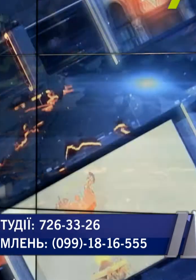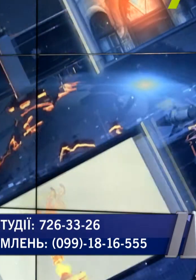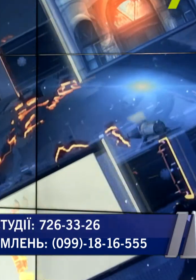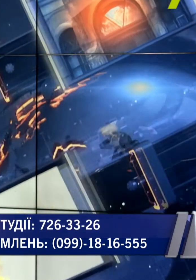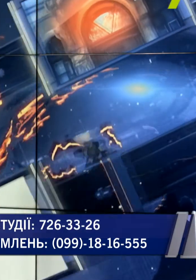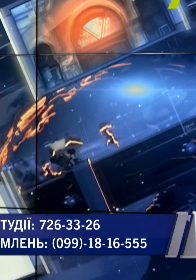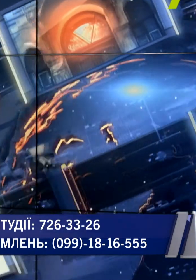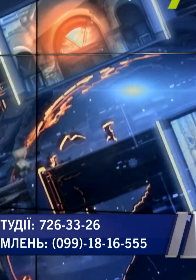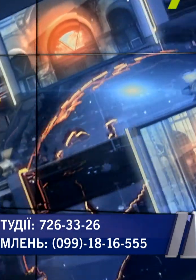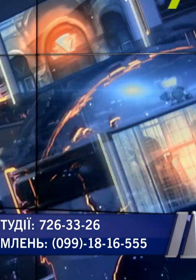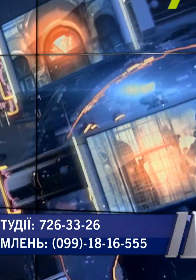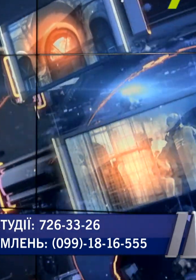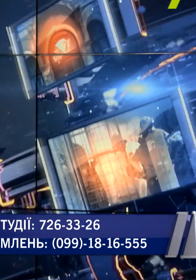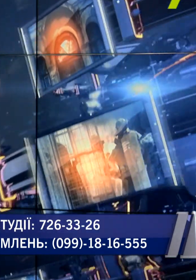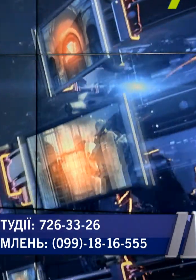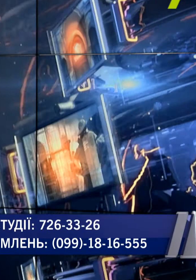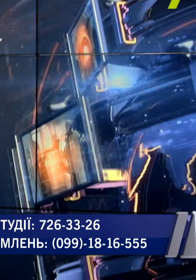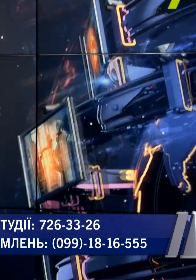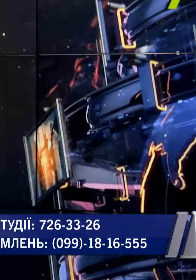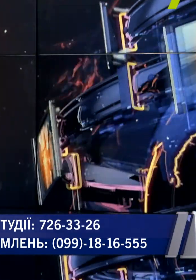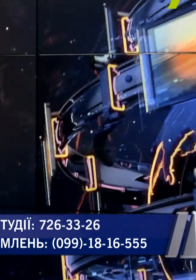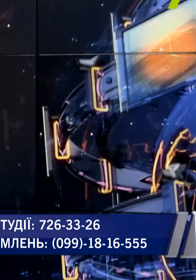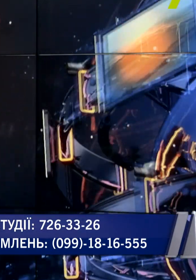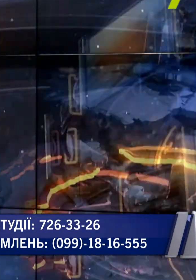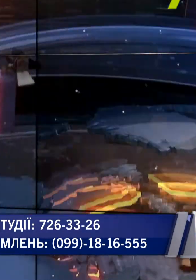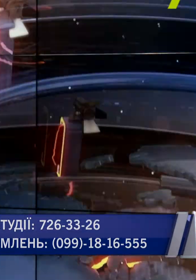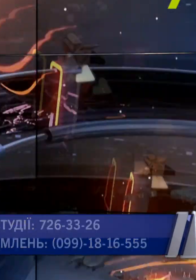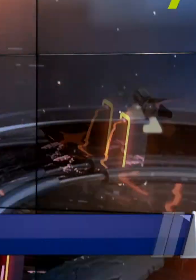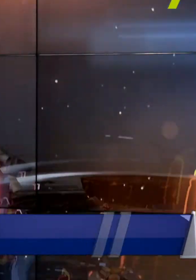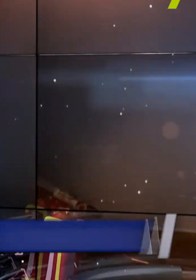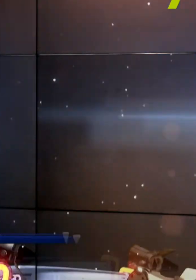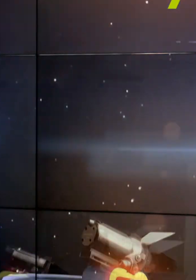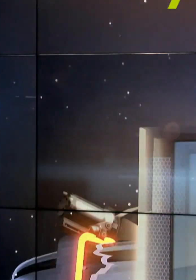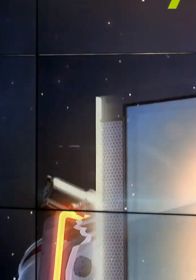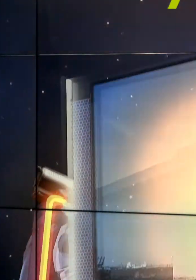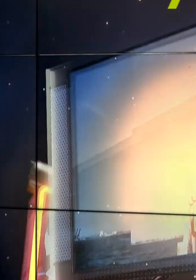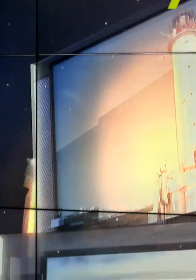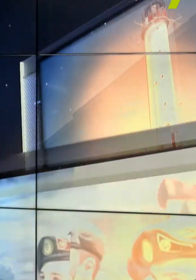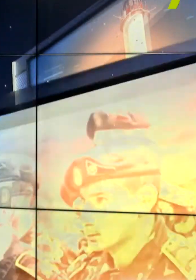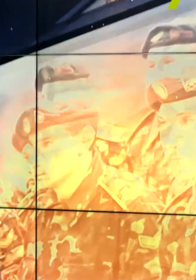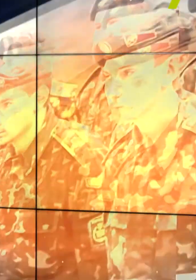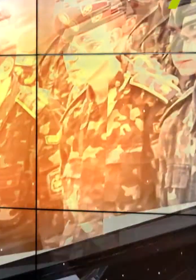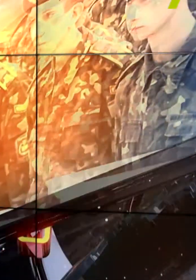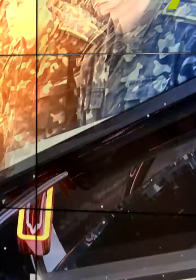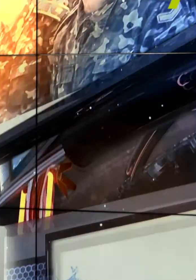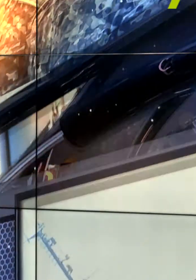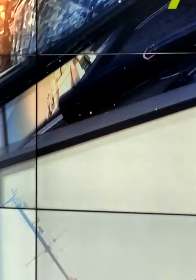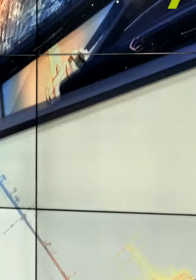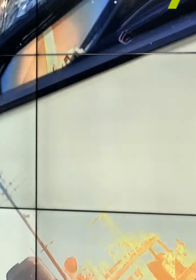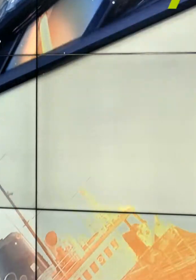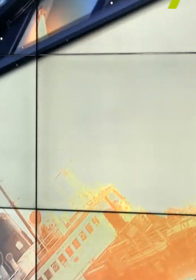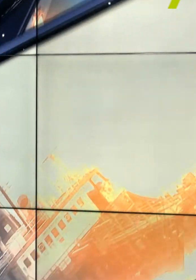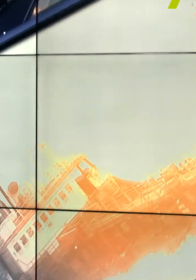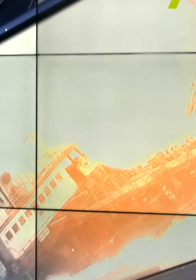І наприкінці роботи лайв-студії «День» поговоримо про «Північний потік-2». В уряді Німеччини вже